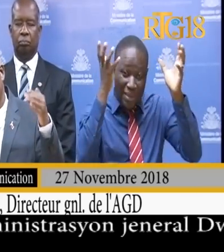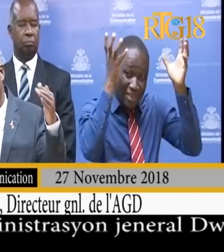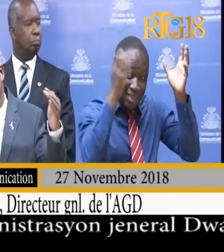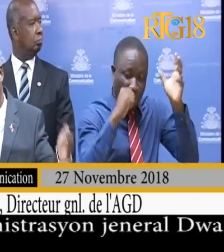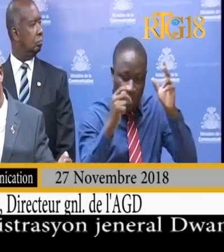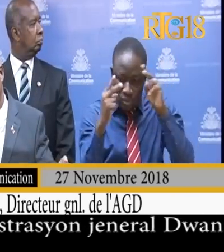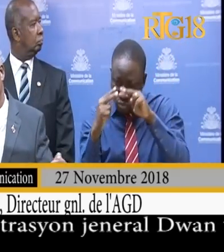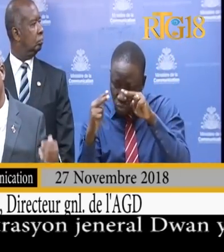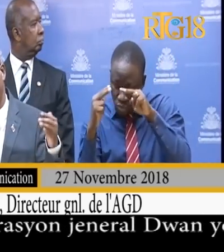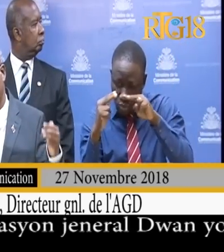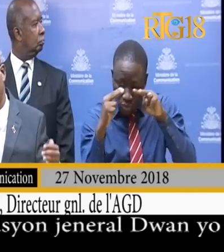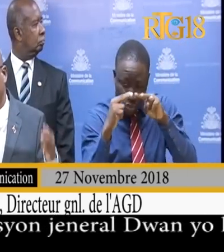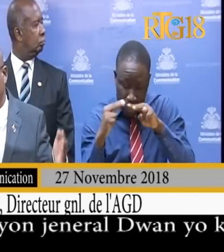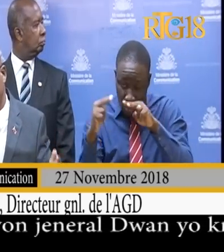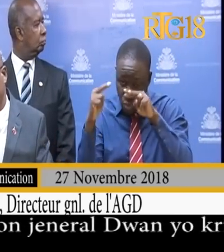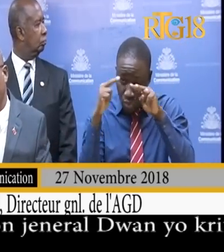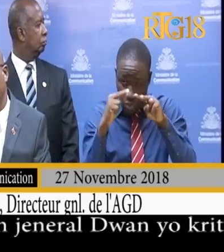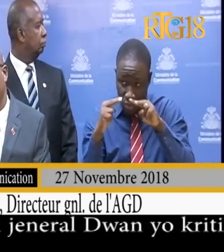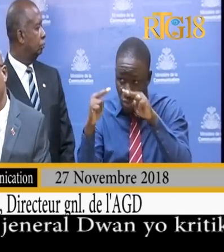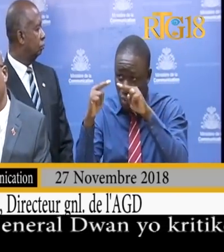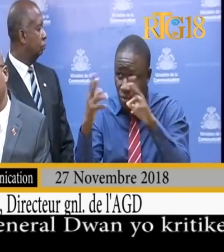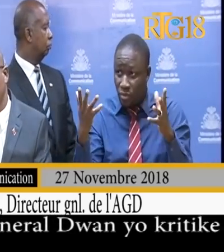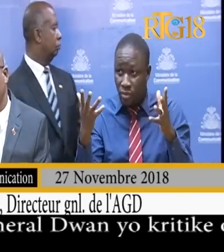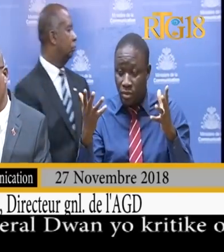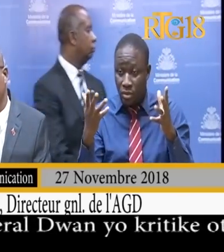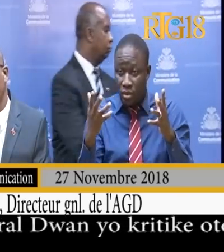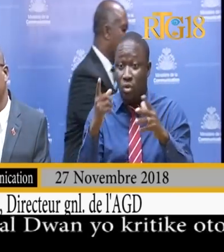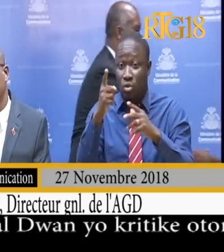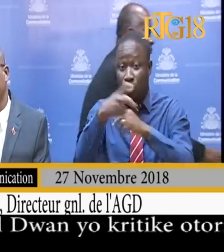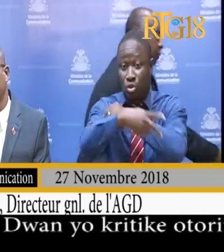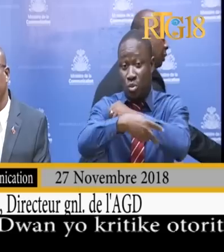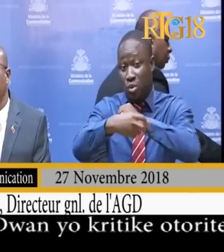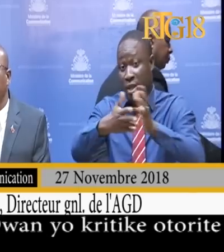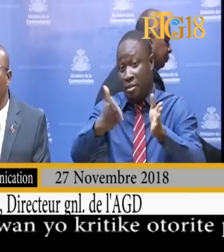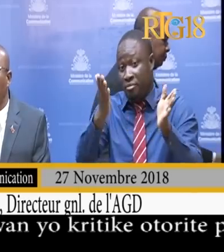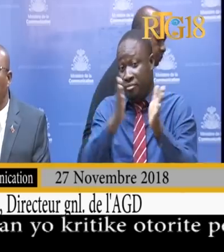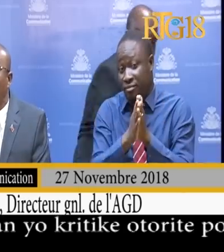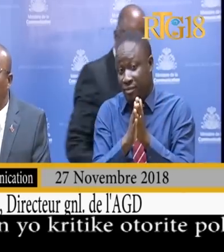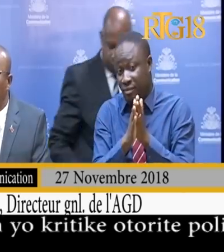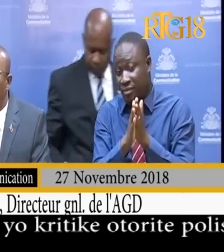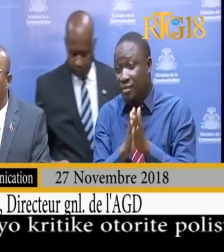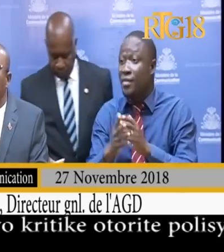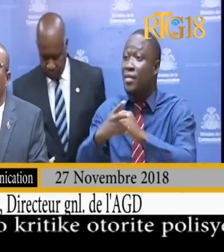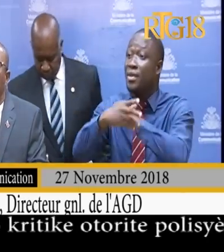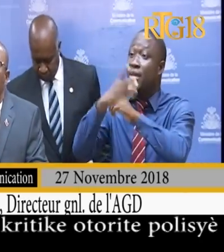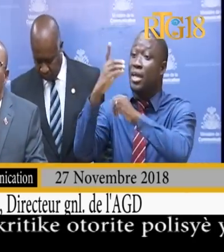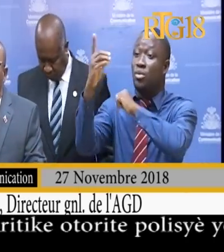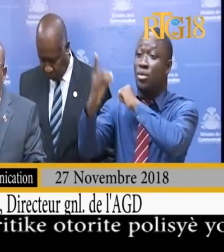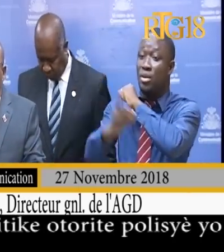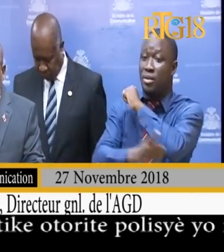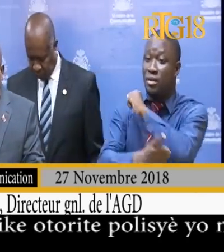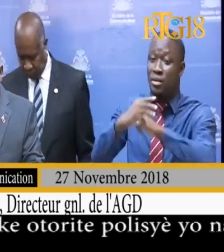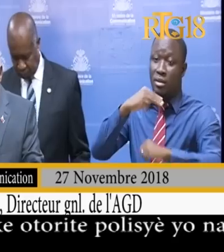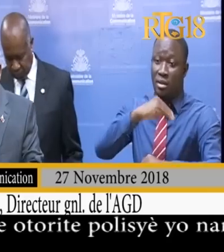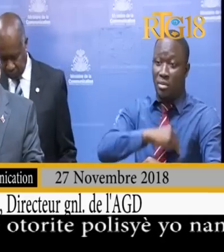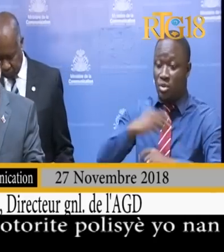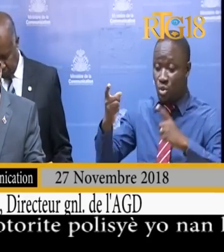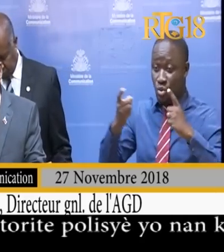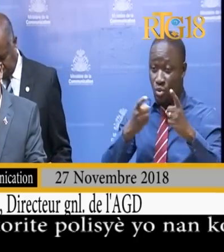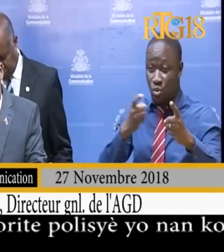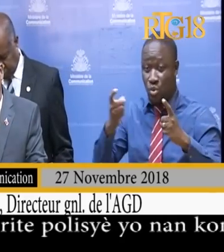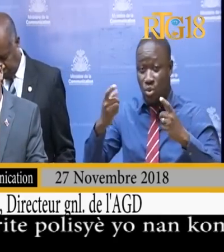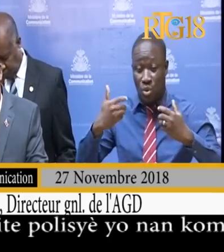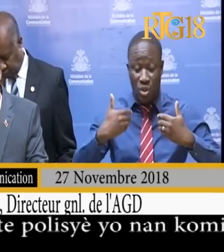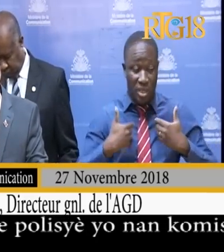canalisées vers la douane, puis ils ne pas traitement spécial ou des contribuants. Donc, la douane, dans la mission de contrôle,